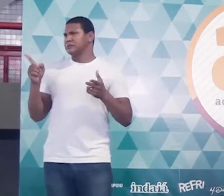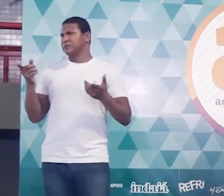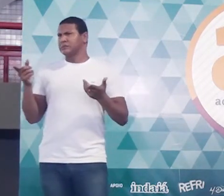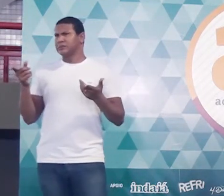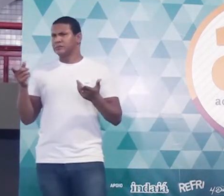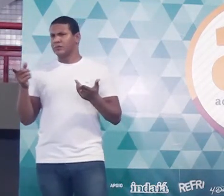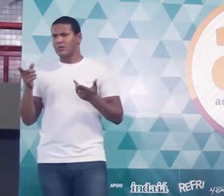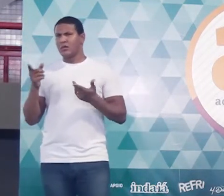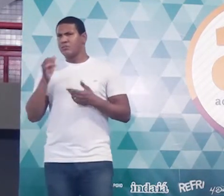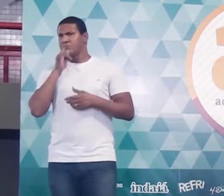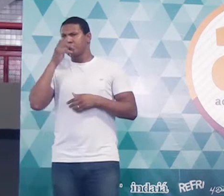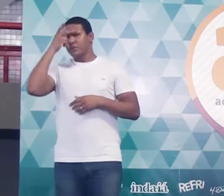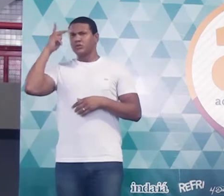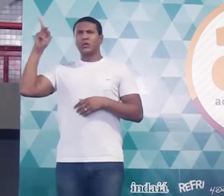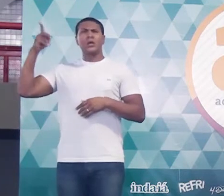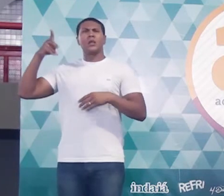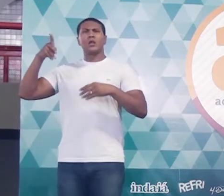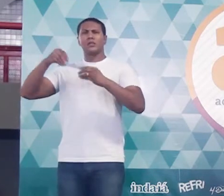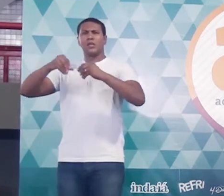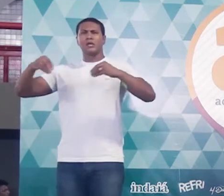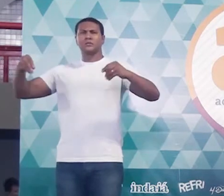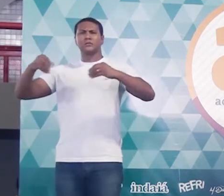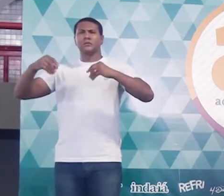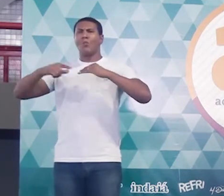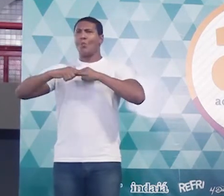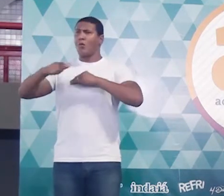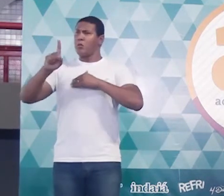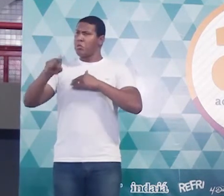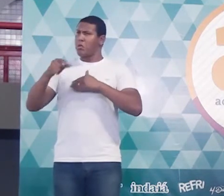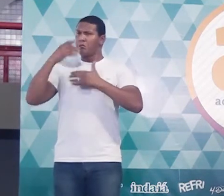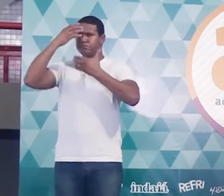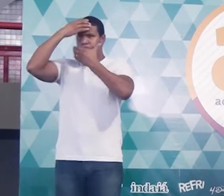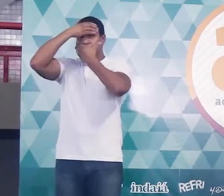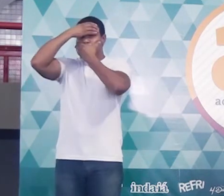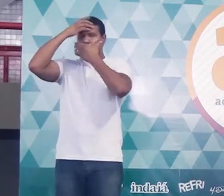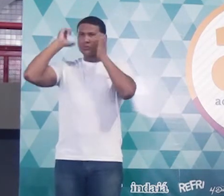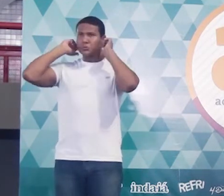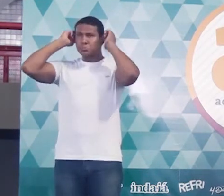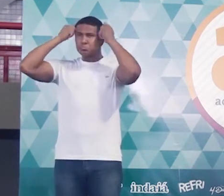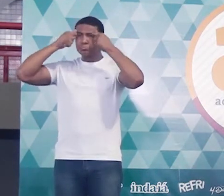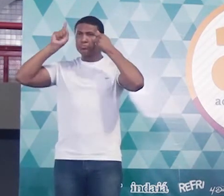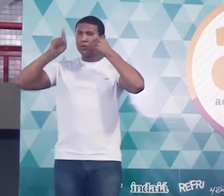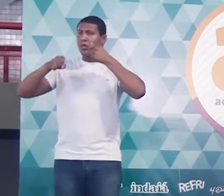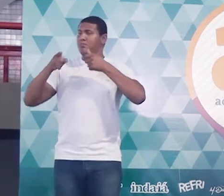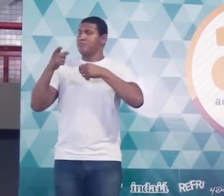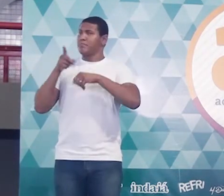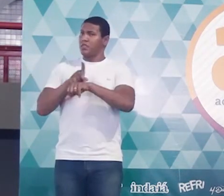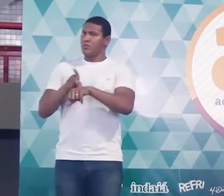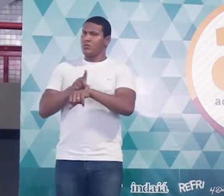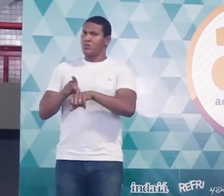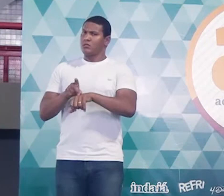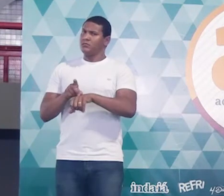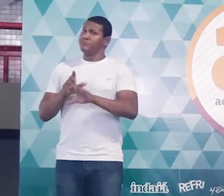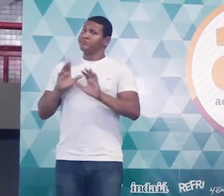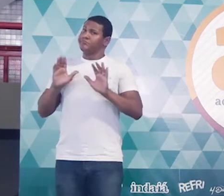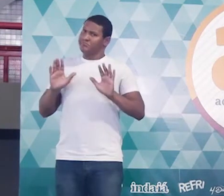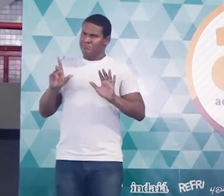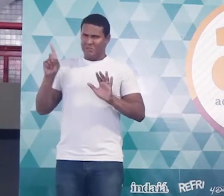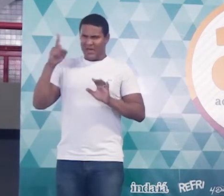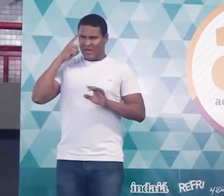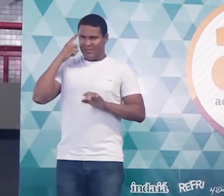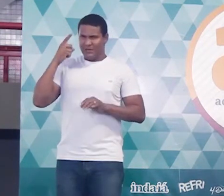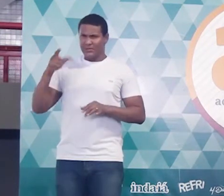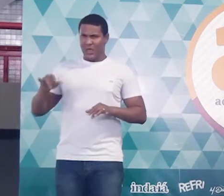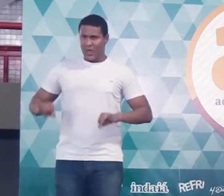no deserto, os tuaregues, eles se vestem de preto, certo? Mas o preto, não é para eles sofrerem